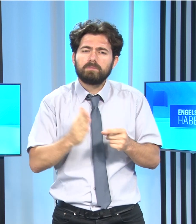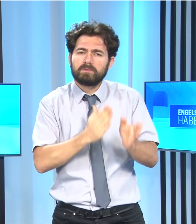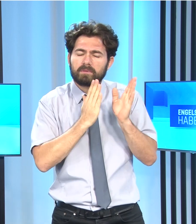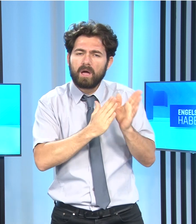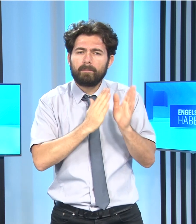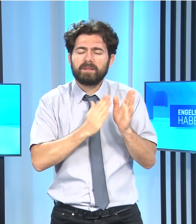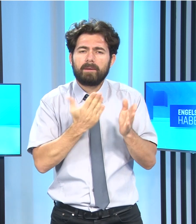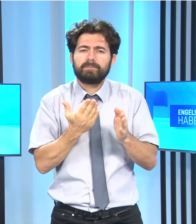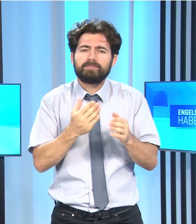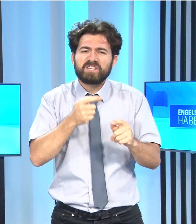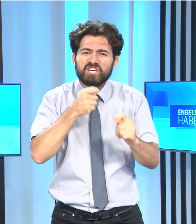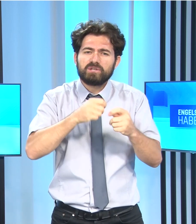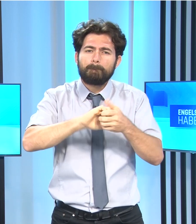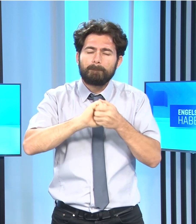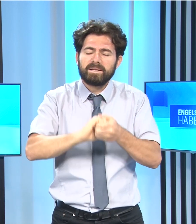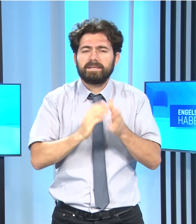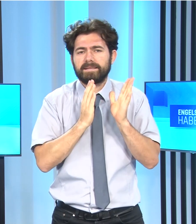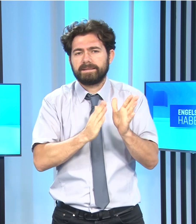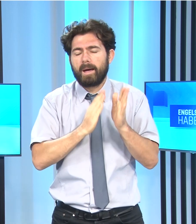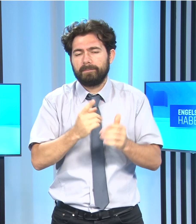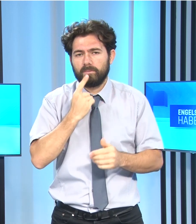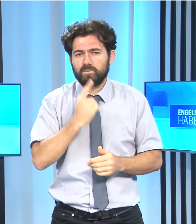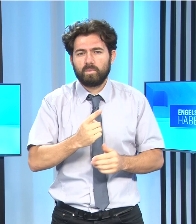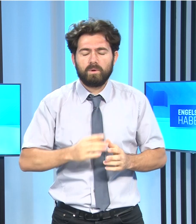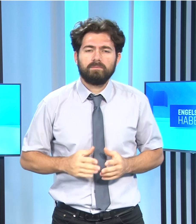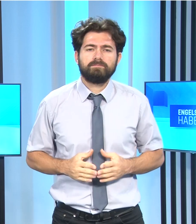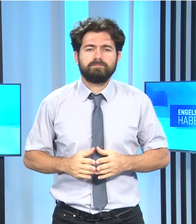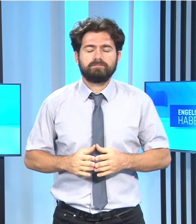sürdürülen işbirliğinin devam ettiğini ifade etti.